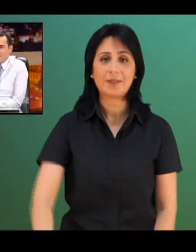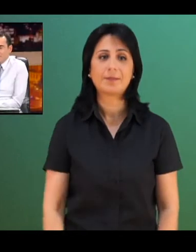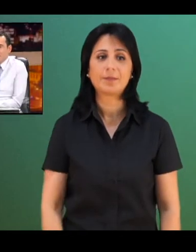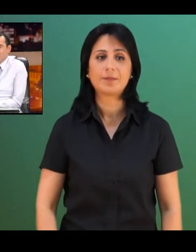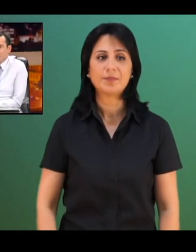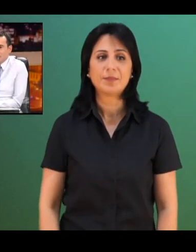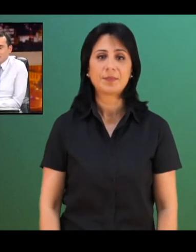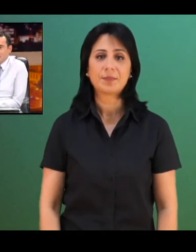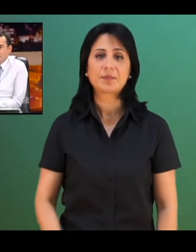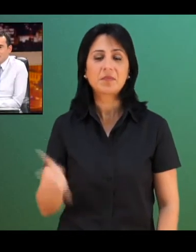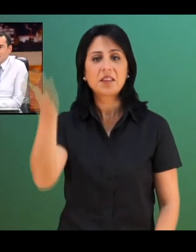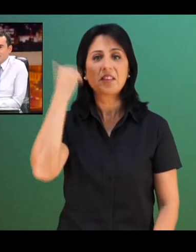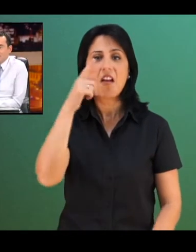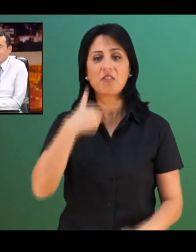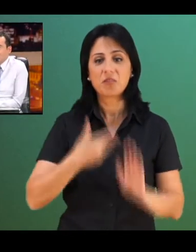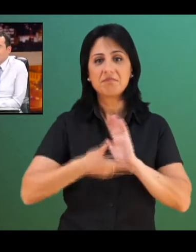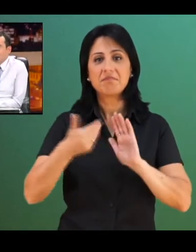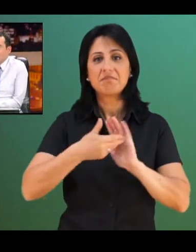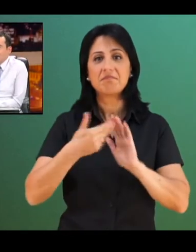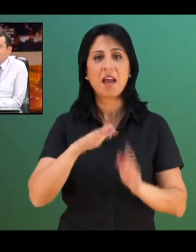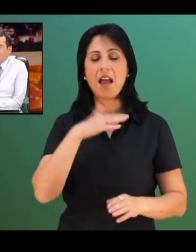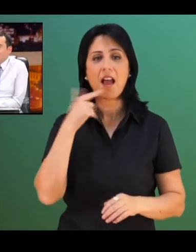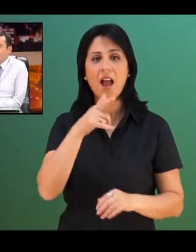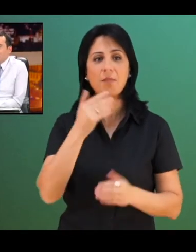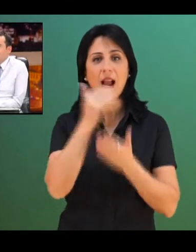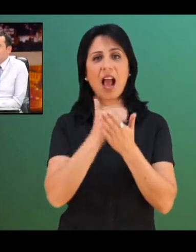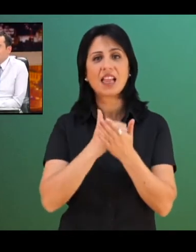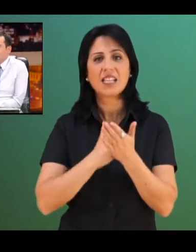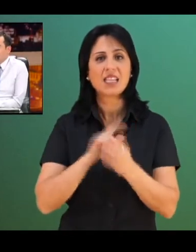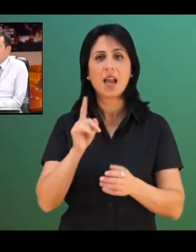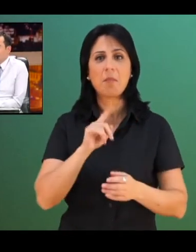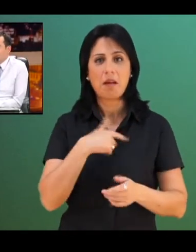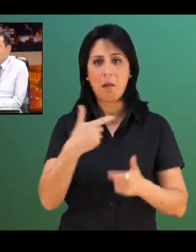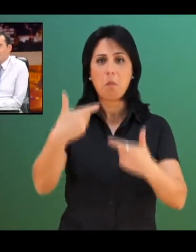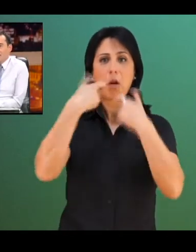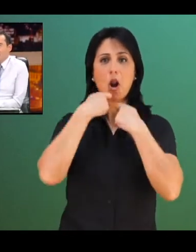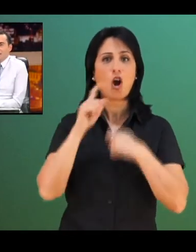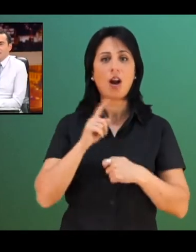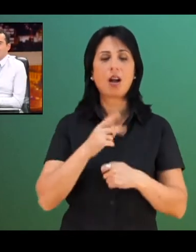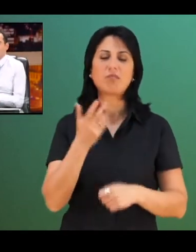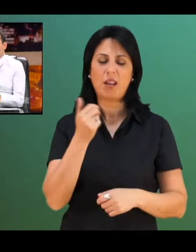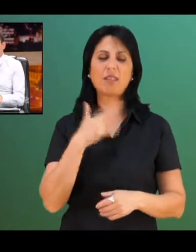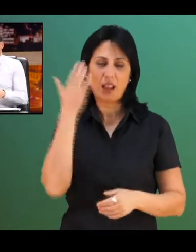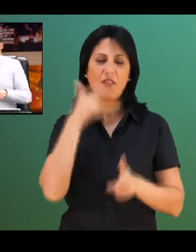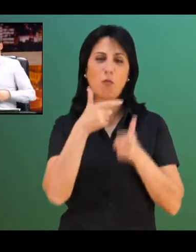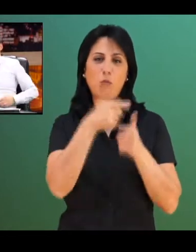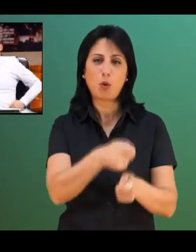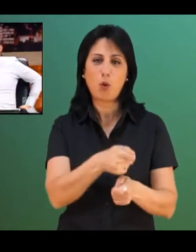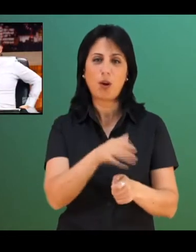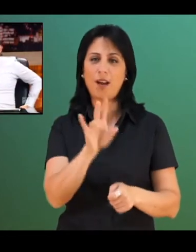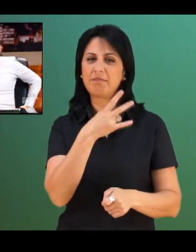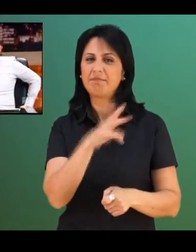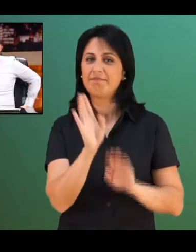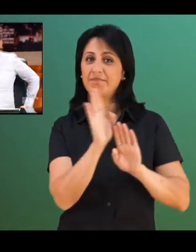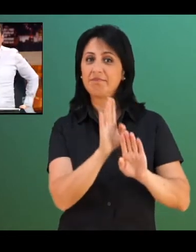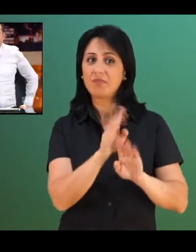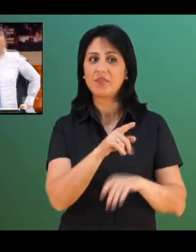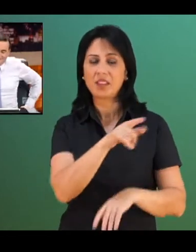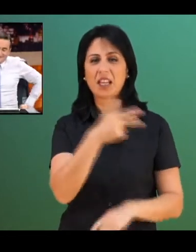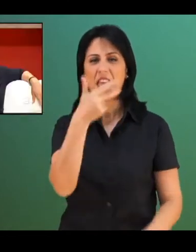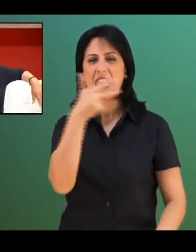რაღაც პერიოდი იყო დაბლოკილი ვიყავი და იცი რა, იმედზე მუშაობდი და მე არა, იცი იმედიდან არავინ არ მომყვა.